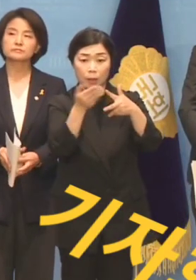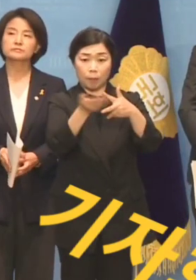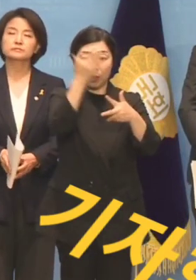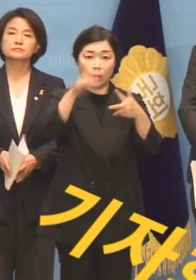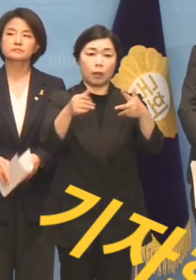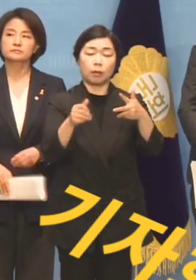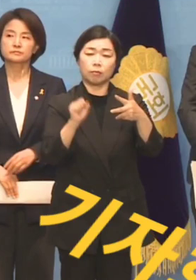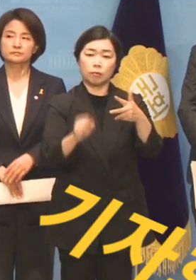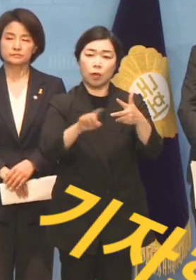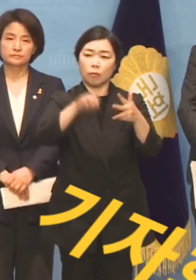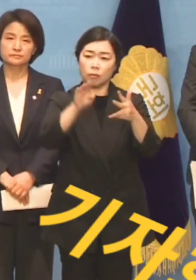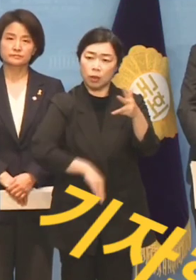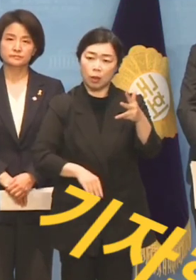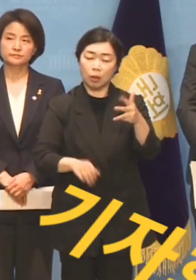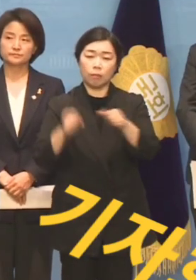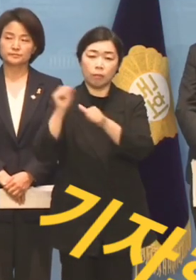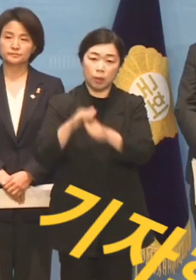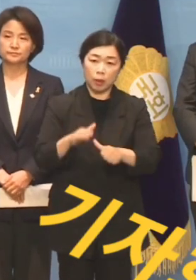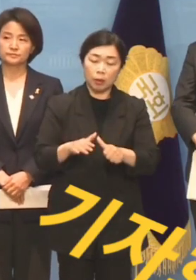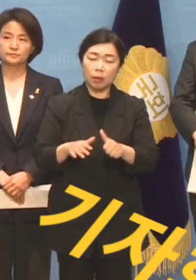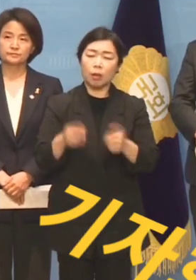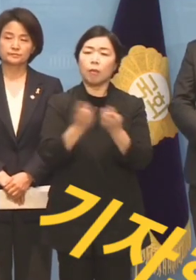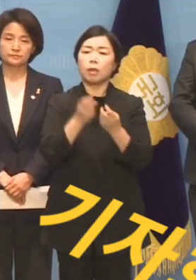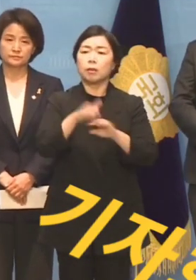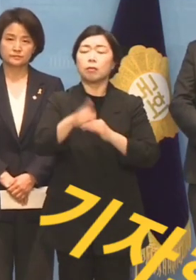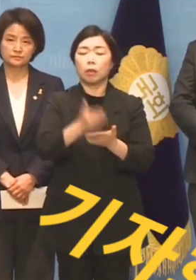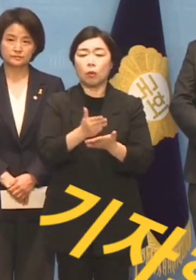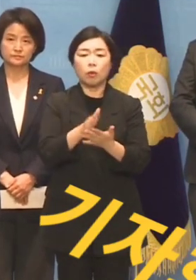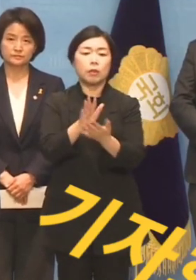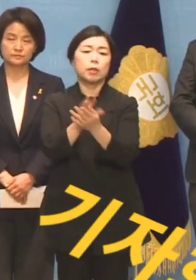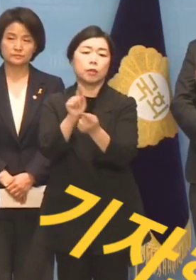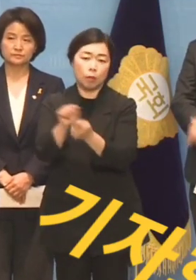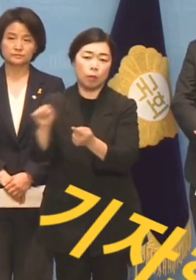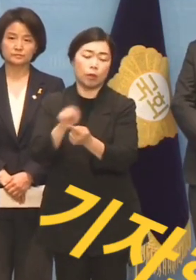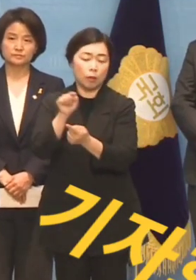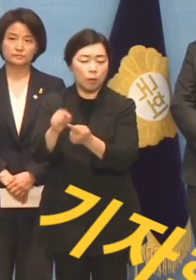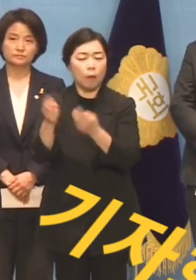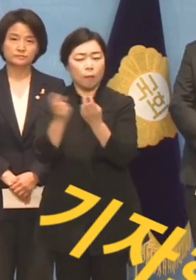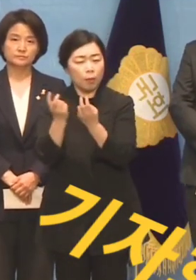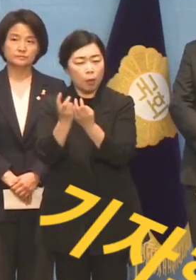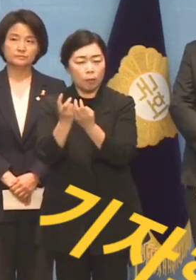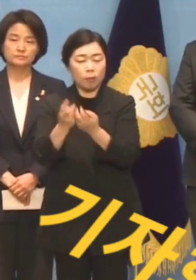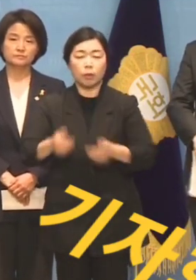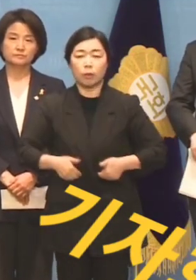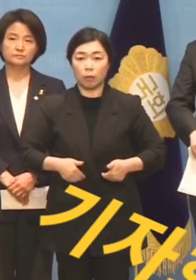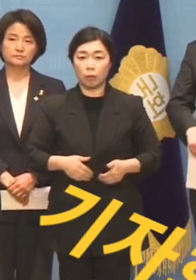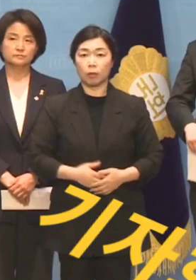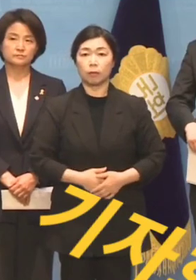그런 직접 비밀투표에 의한 민주적인 선출 과정을 거쳐야 된다. 혹은